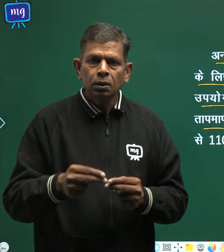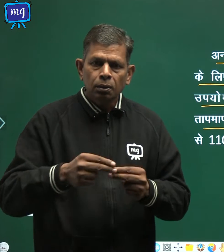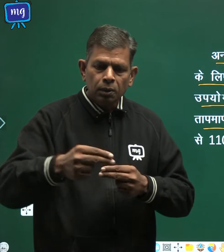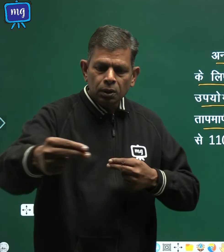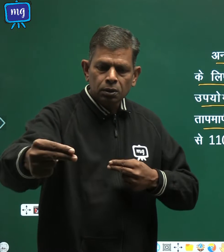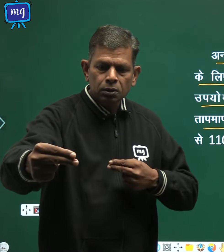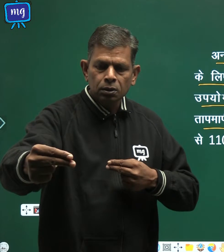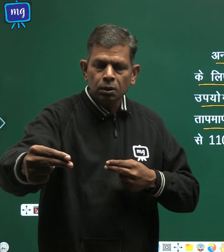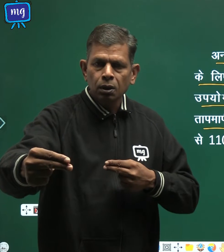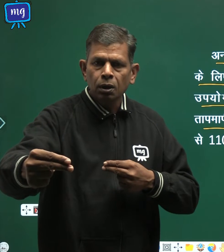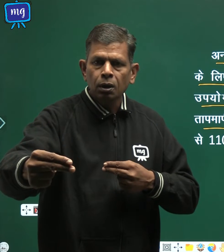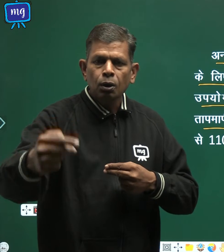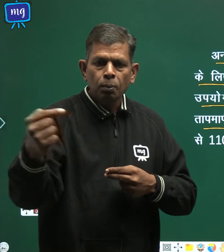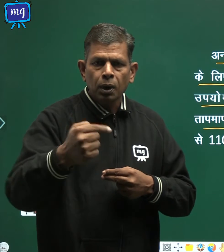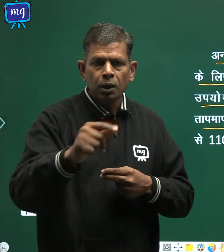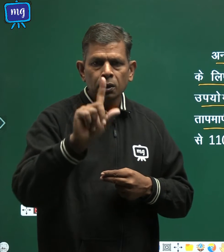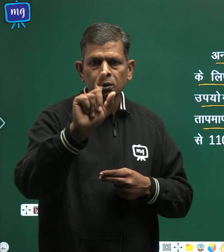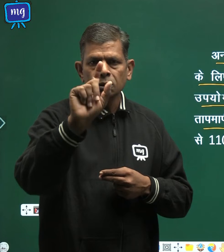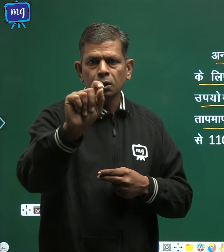प्राय -10 डिग्री सेल्सियस